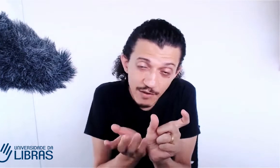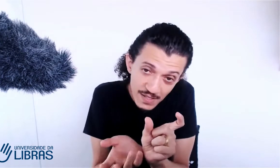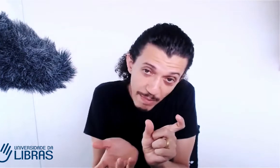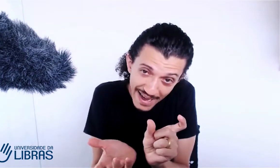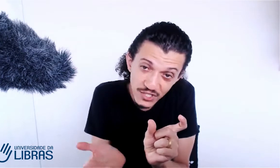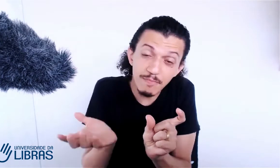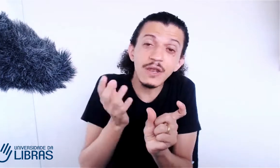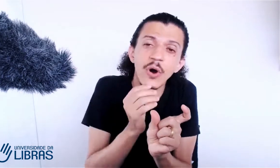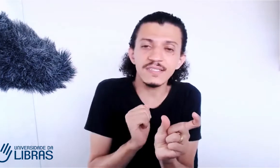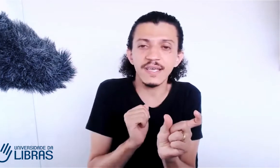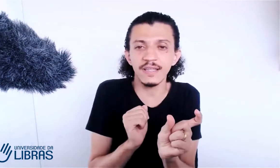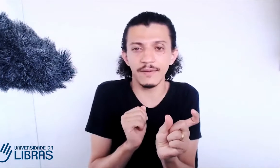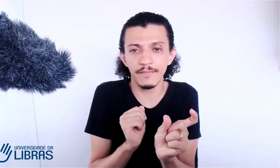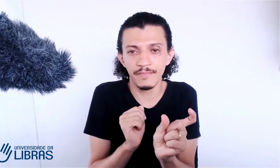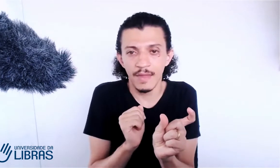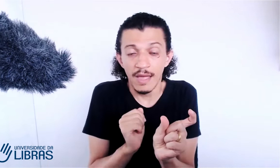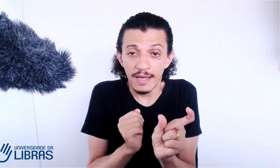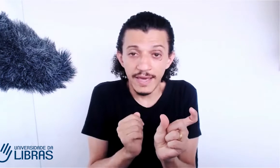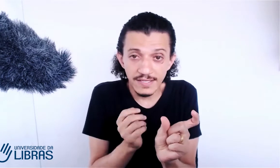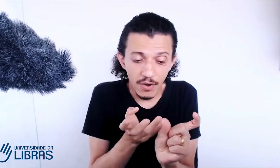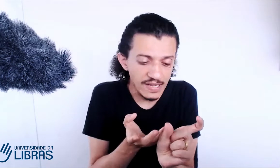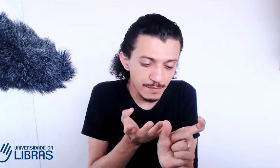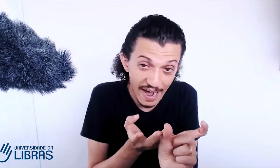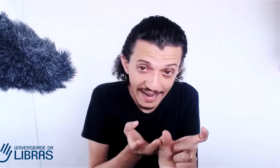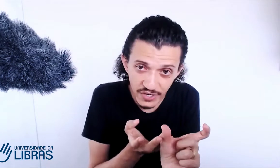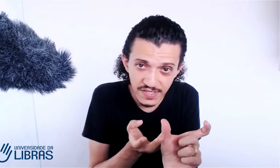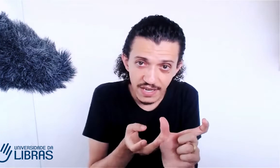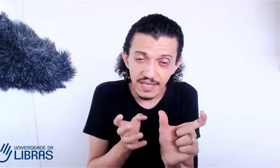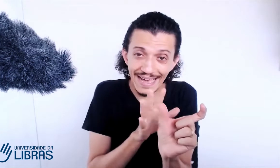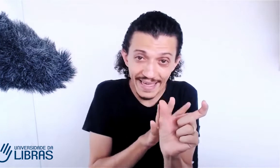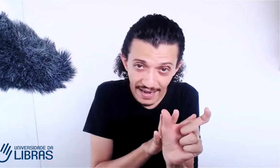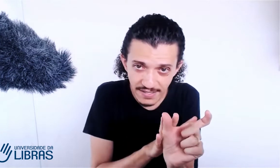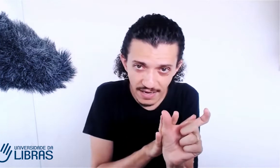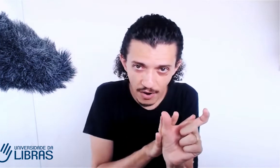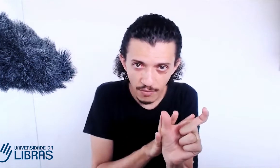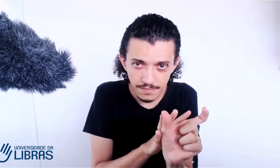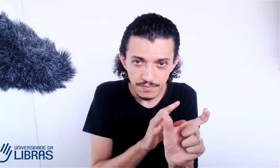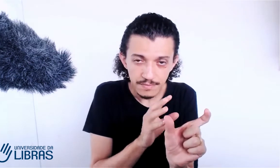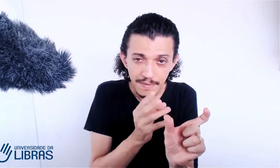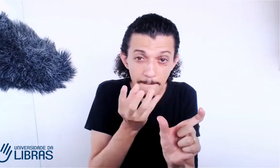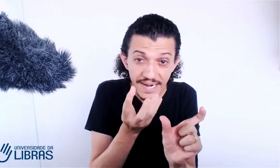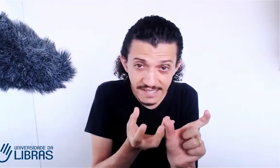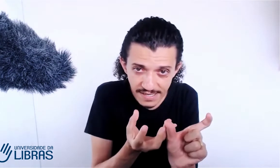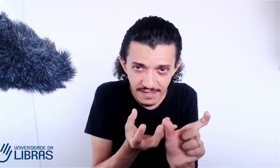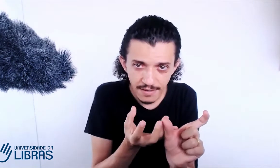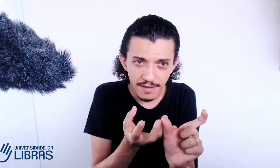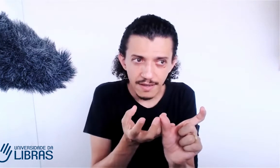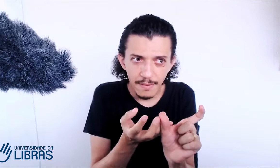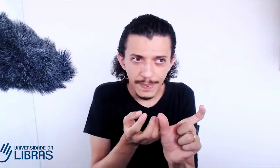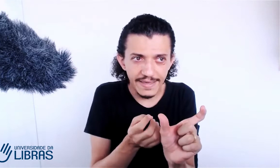umas partes menores ainda, que são as partes que aquele sinal precisa para que